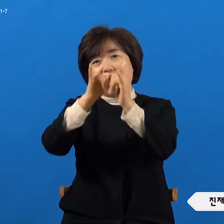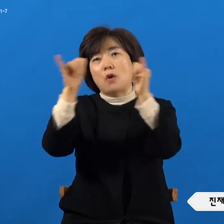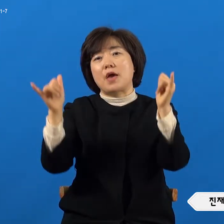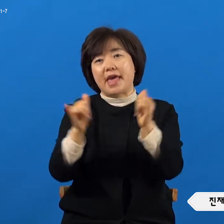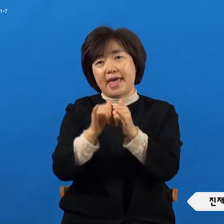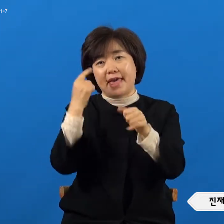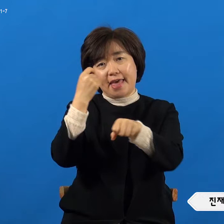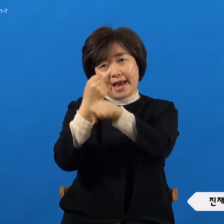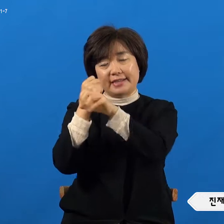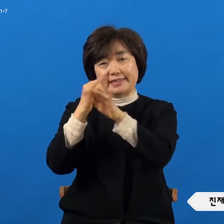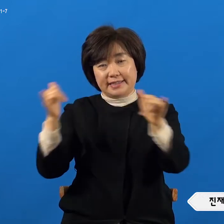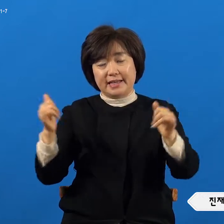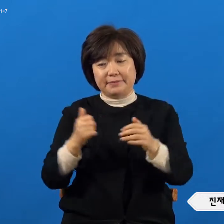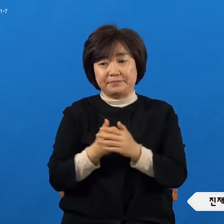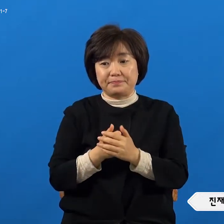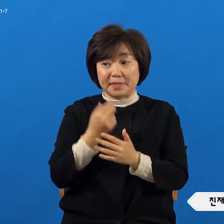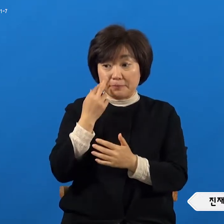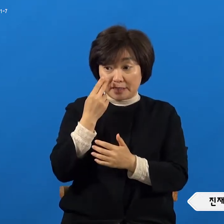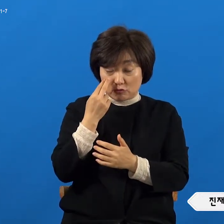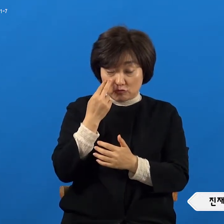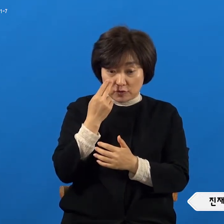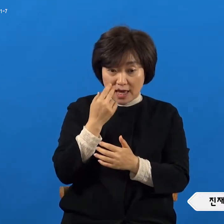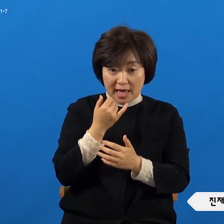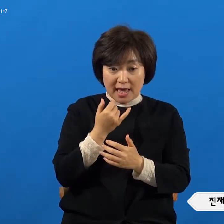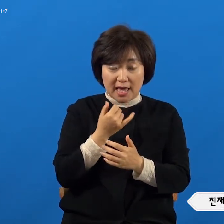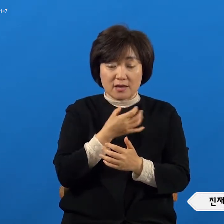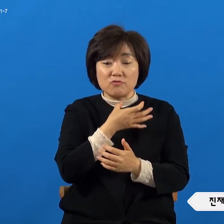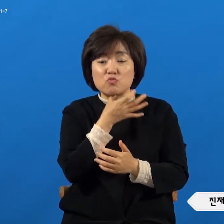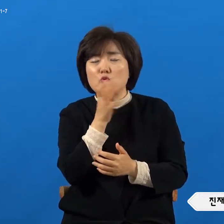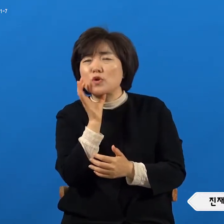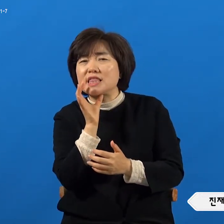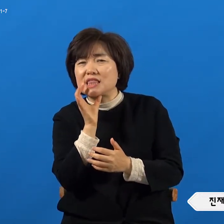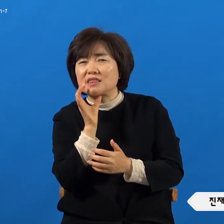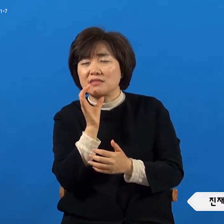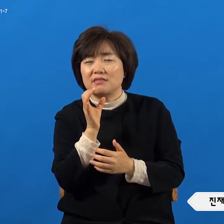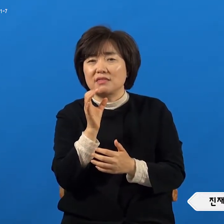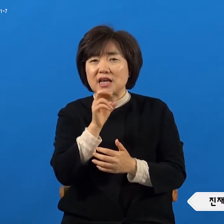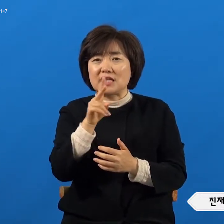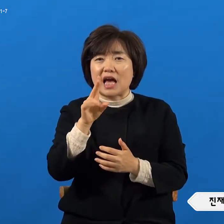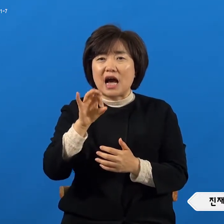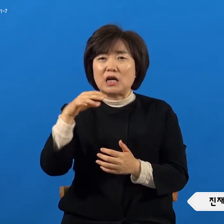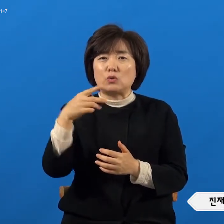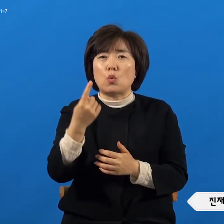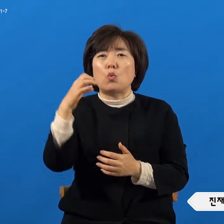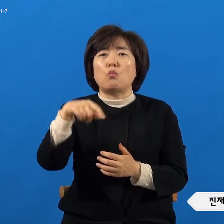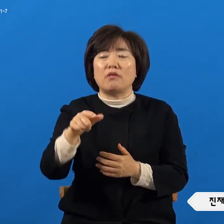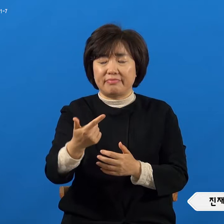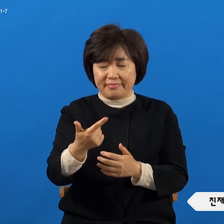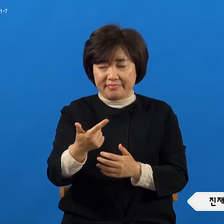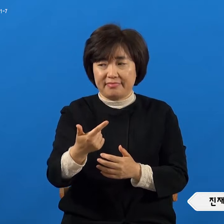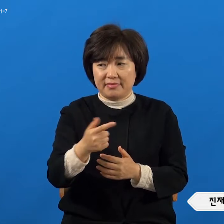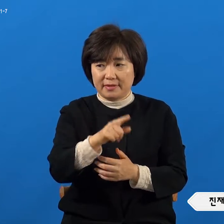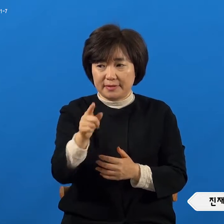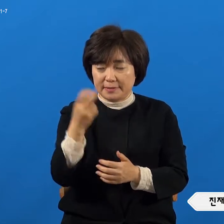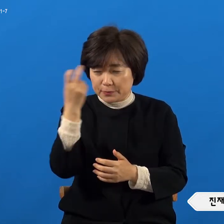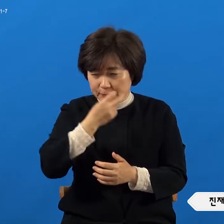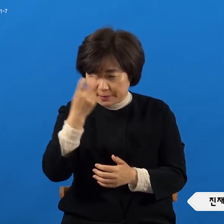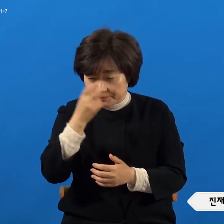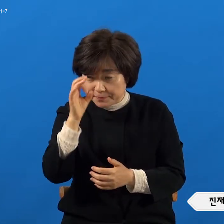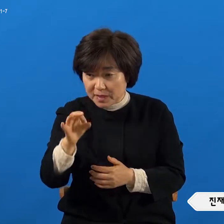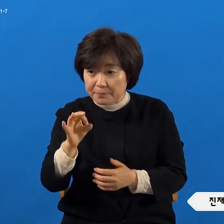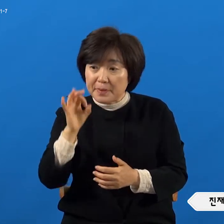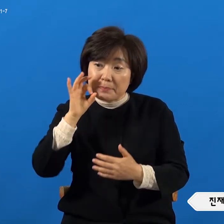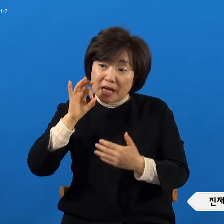양로원들을 다 서베이해서 설문조사를 해봤습니다. 질문은 이것이었습니다. 만약